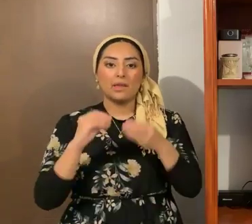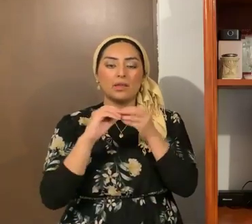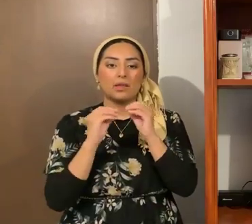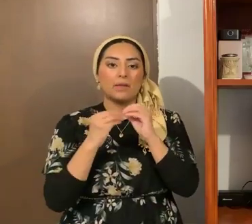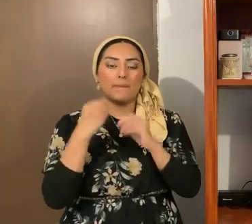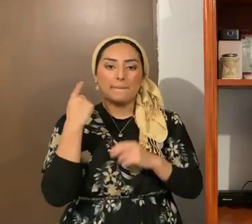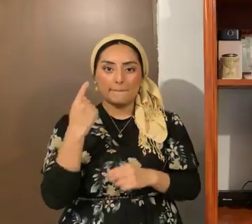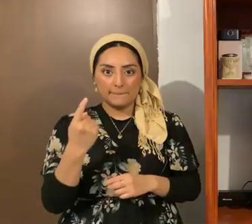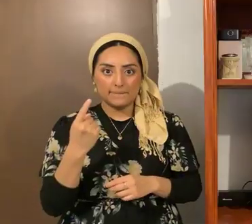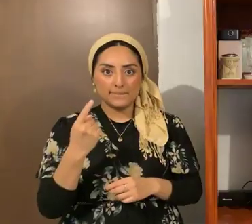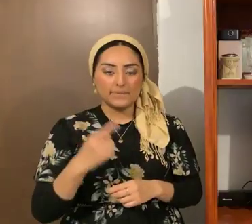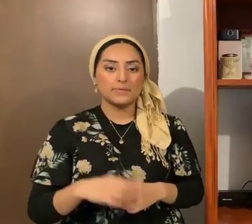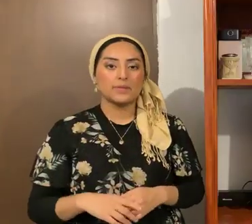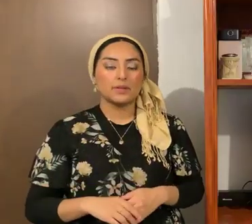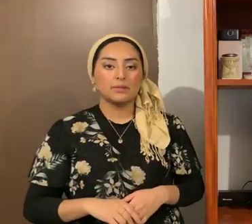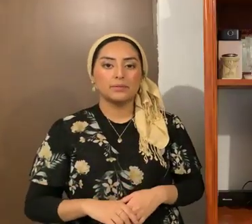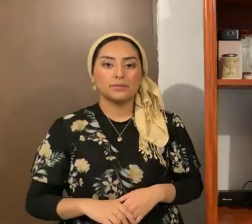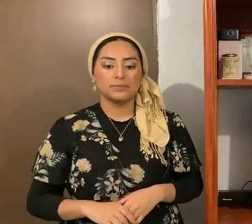Número 1.